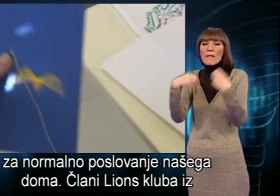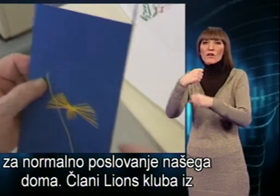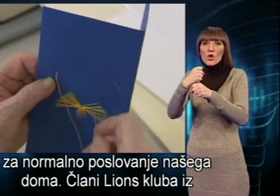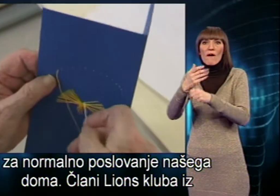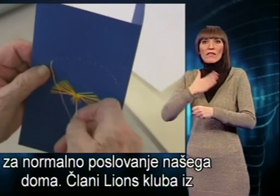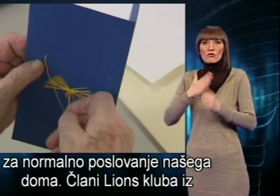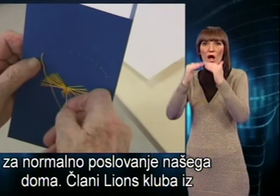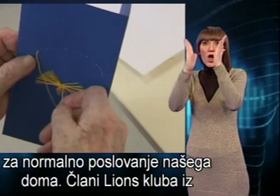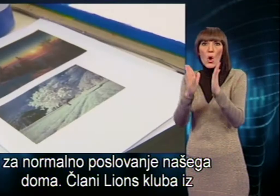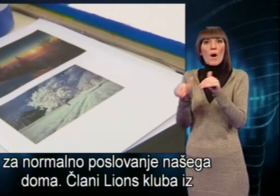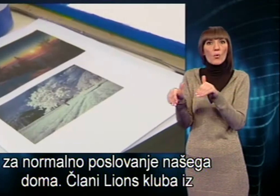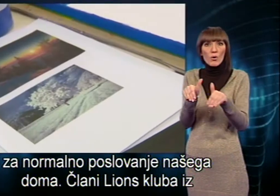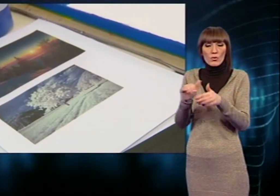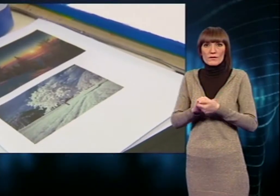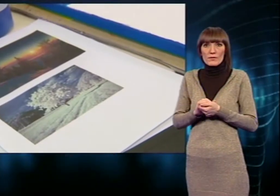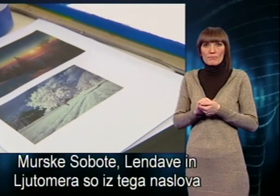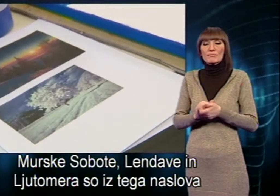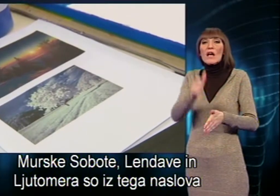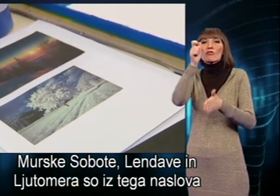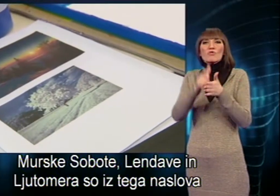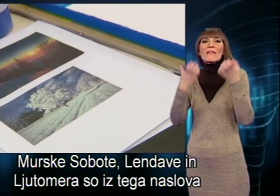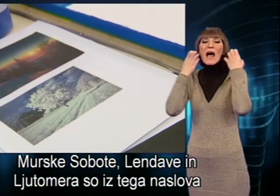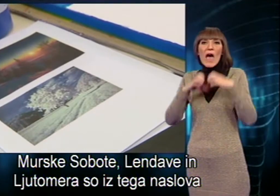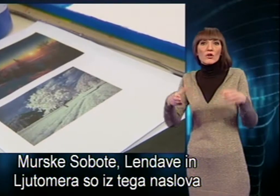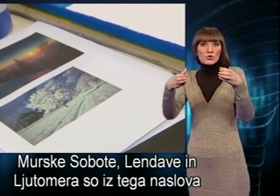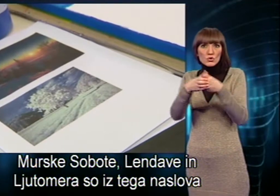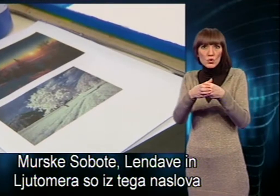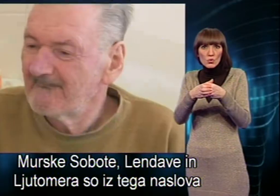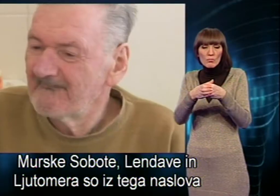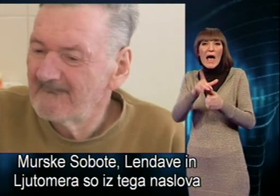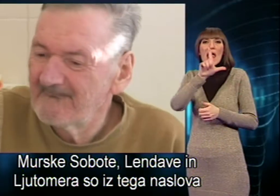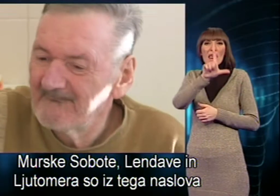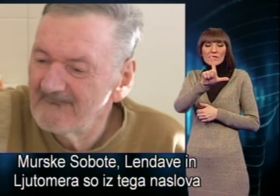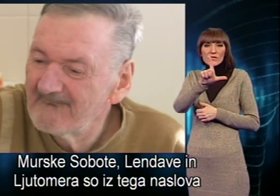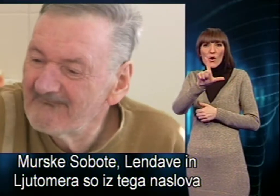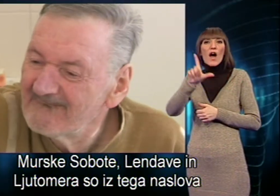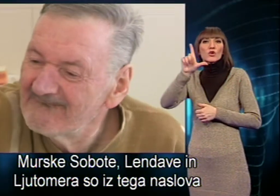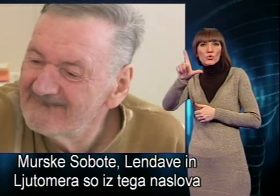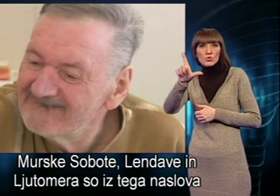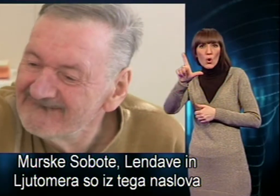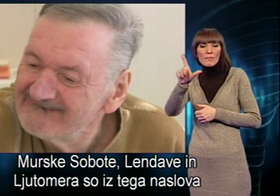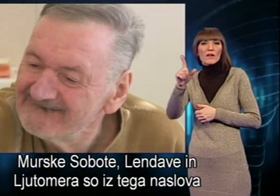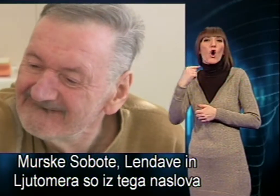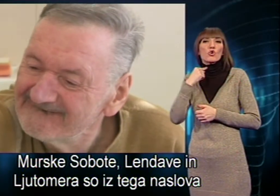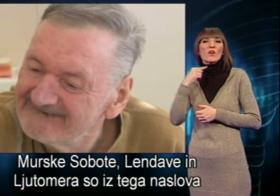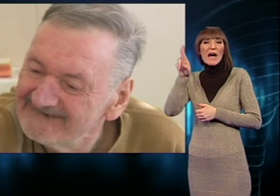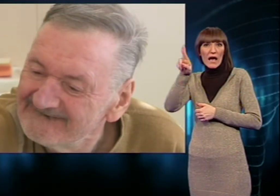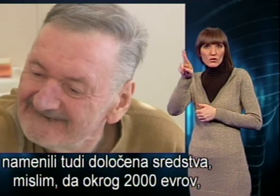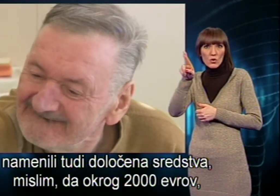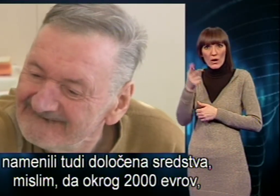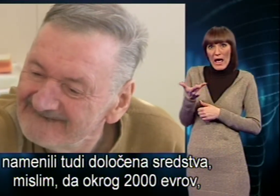našega doma. Člani Lions kluba iz Murske Sobote, Lendave in Ljutomera so iz tega